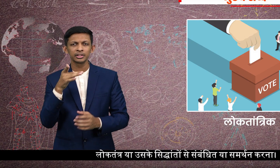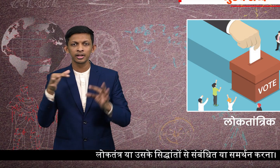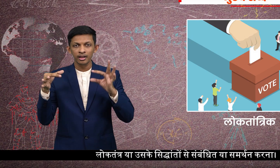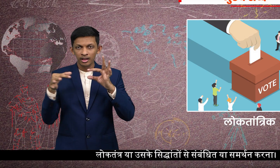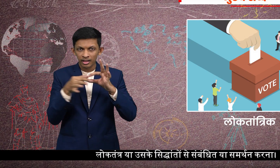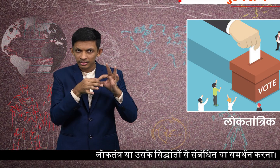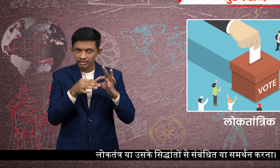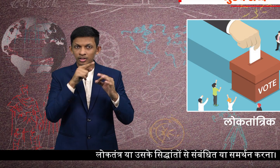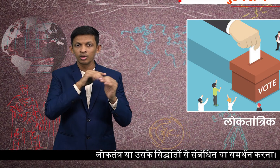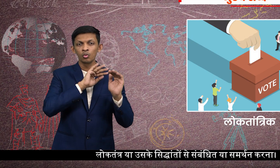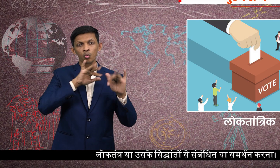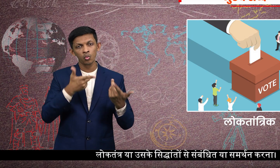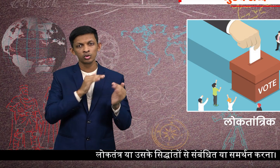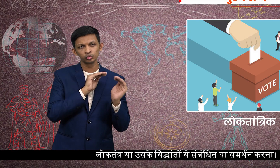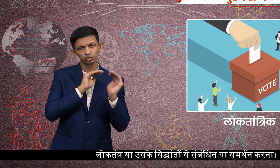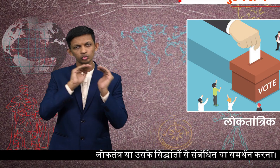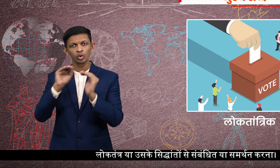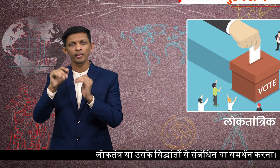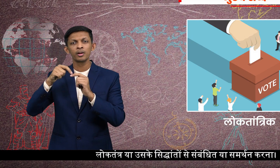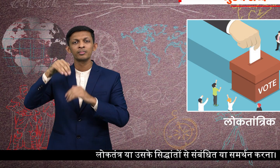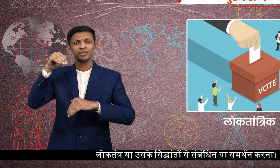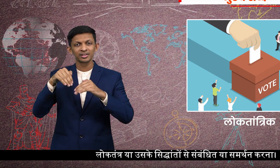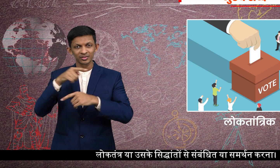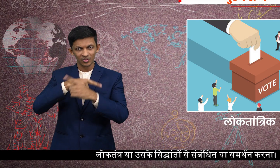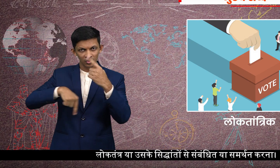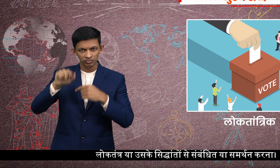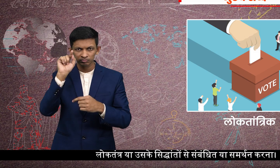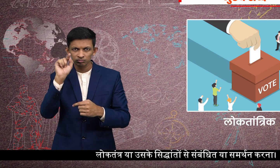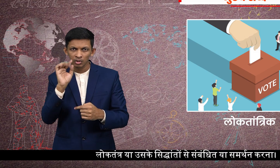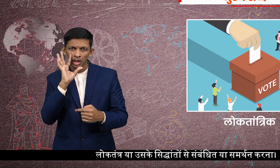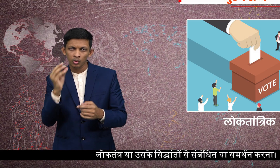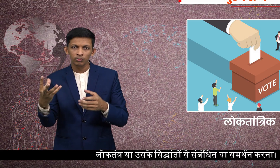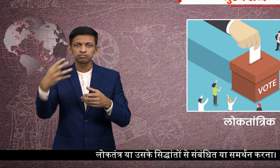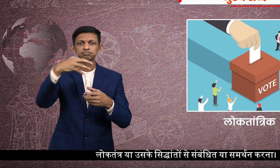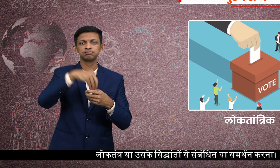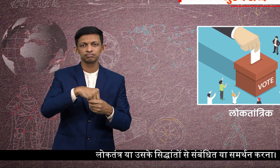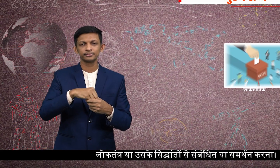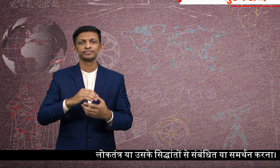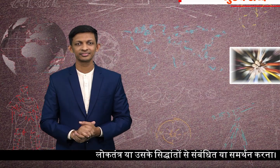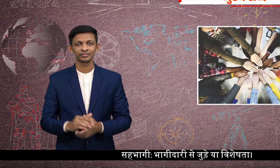लोकतंत्र या उसके सिद्धांतों से संबंधित या समर्थन करना।